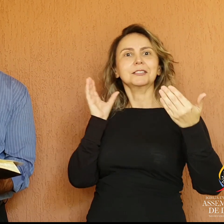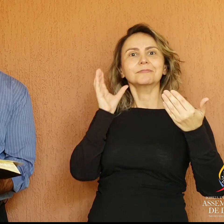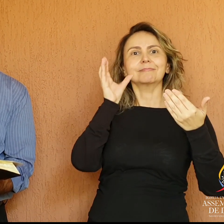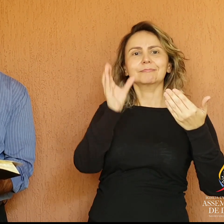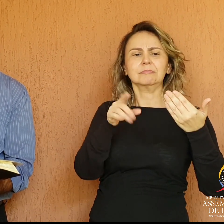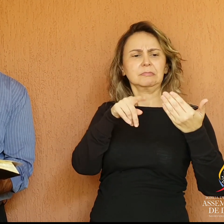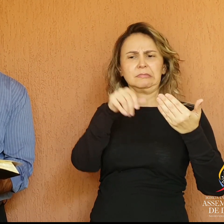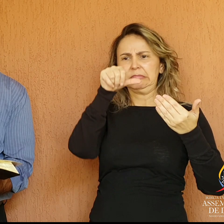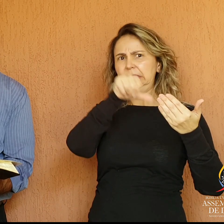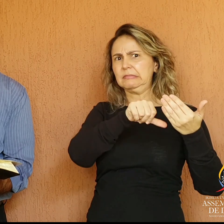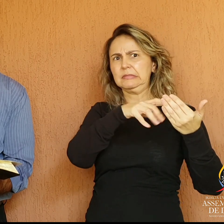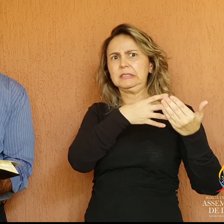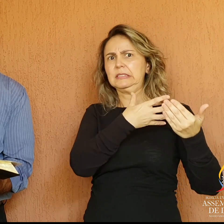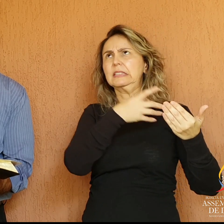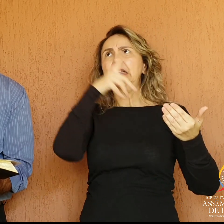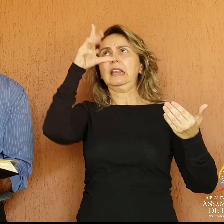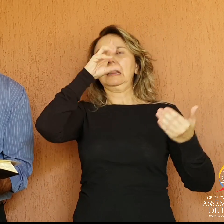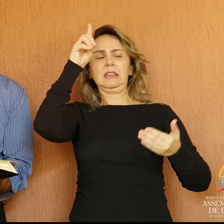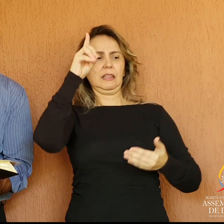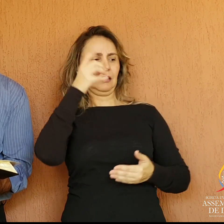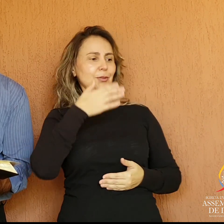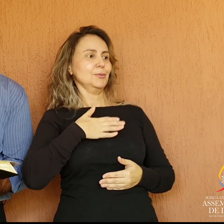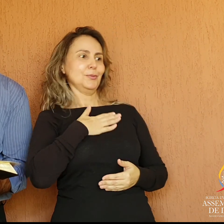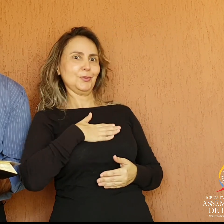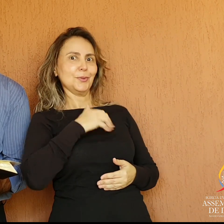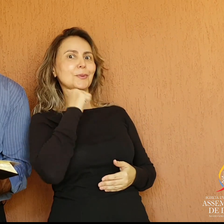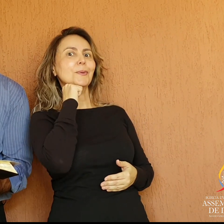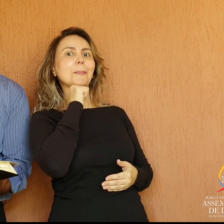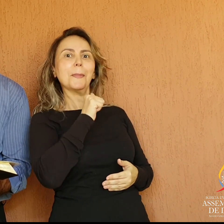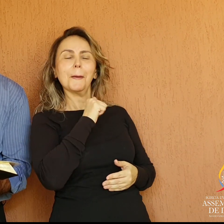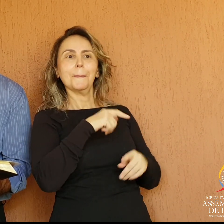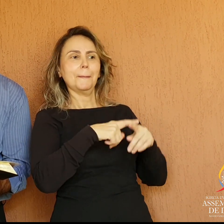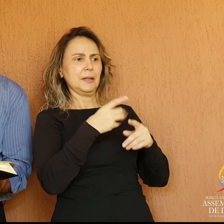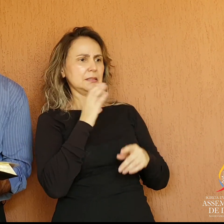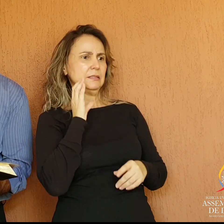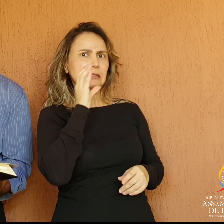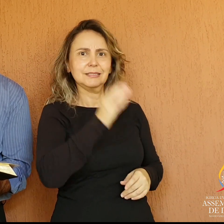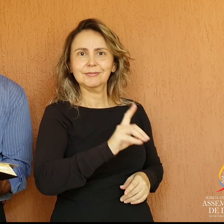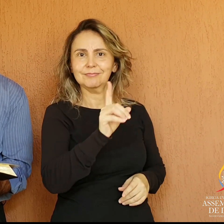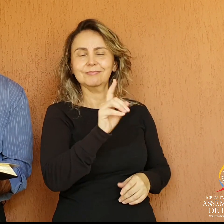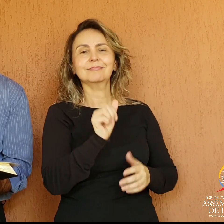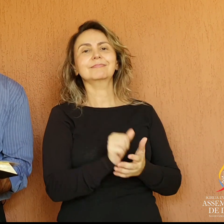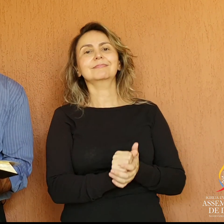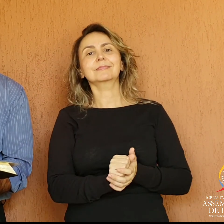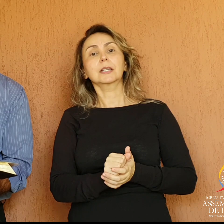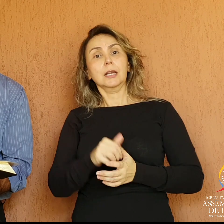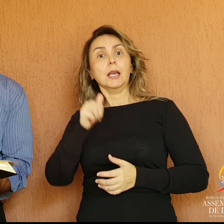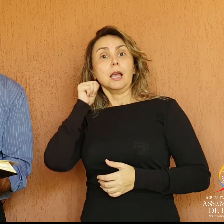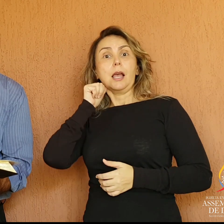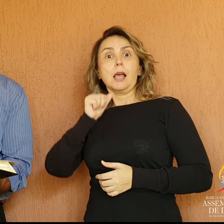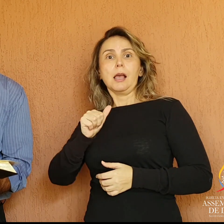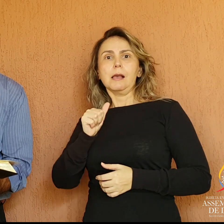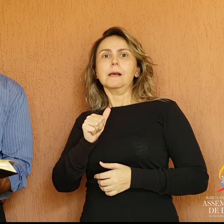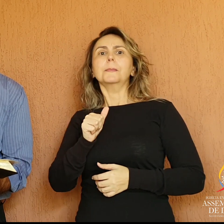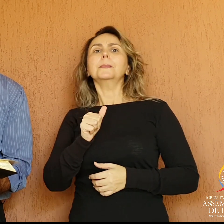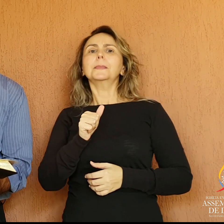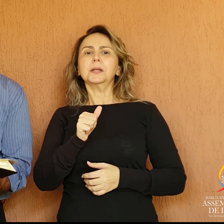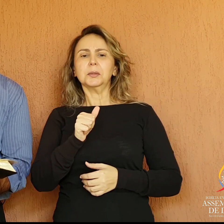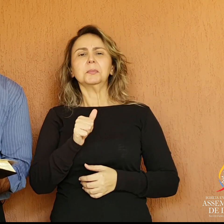qual alcançou testemunho de que era justo, dando